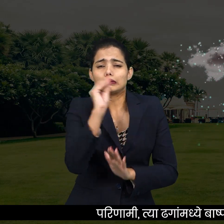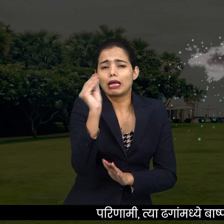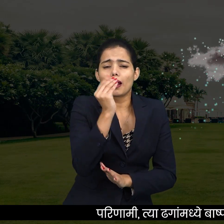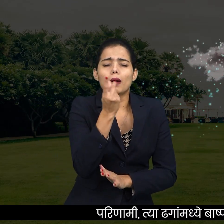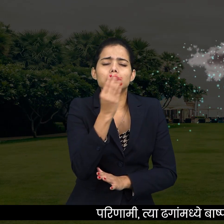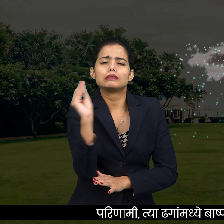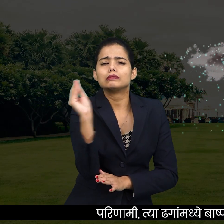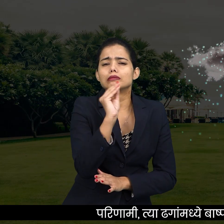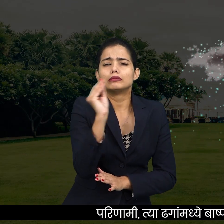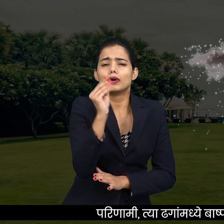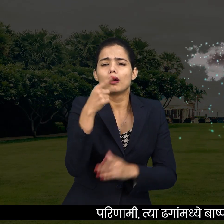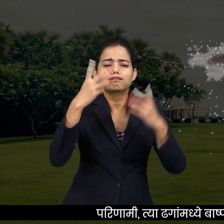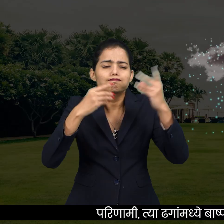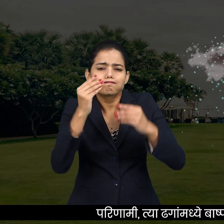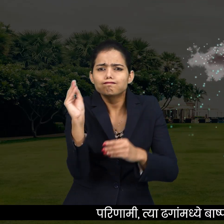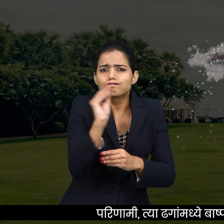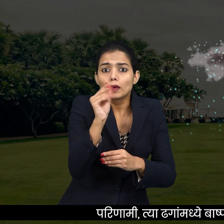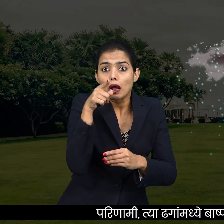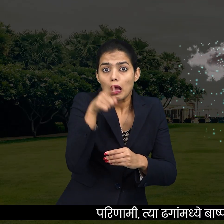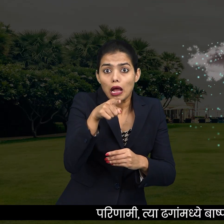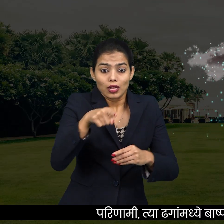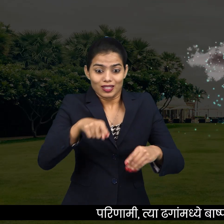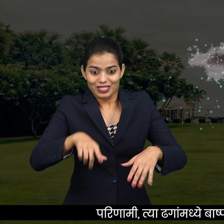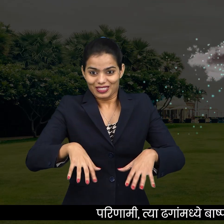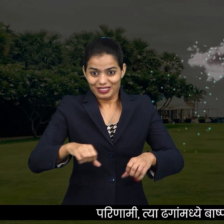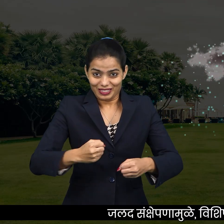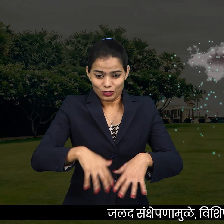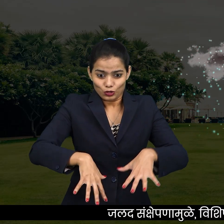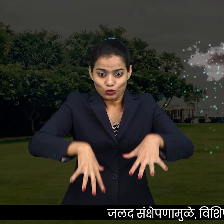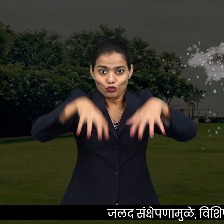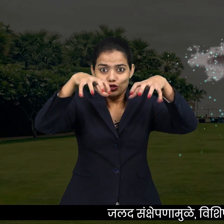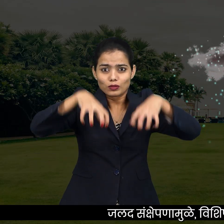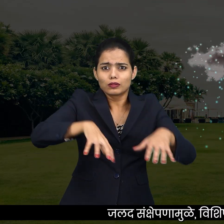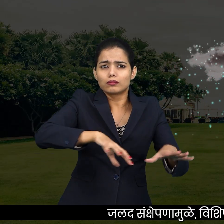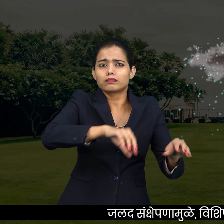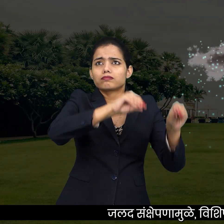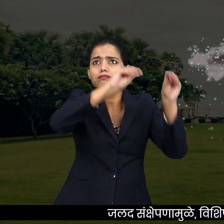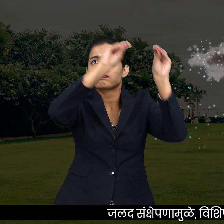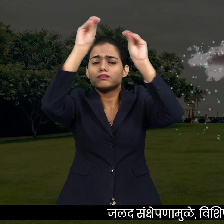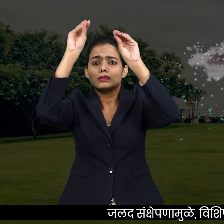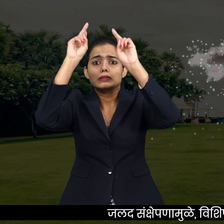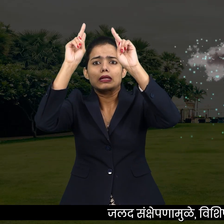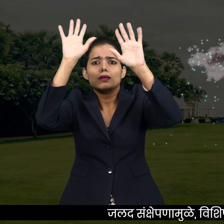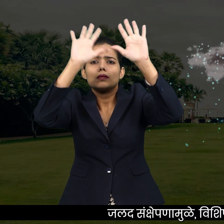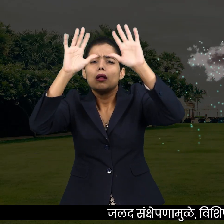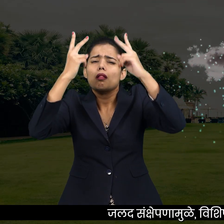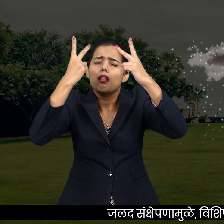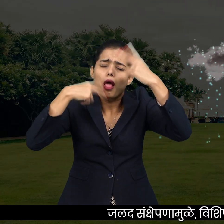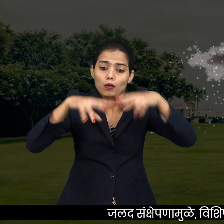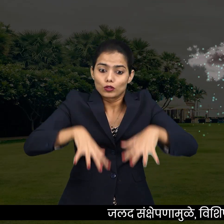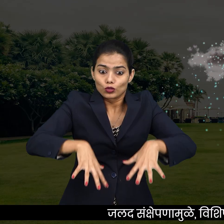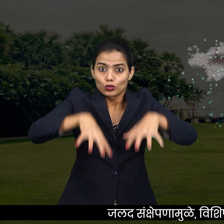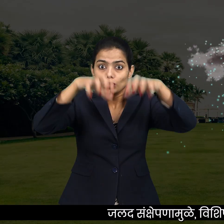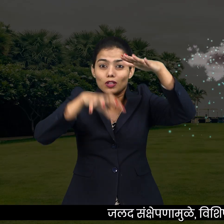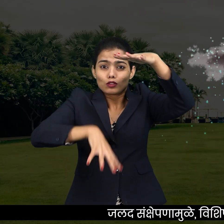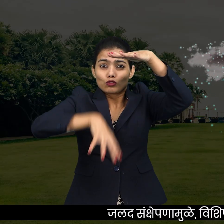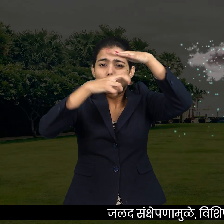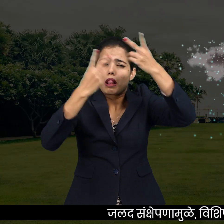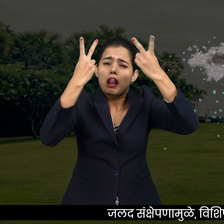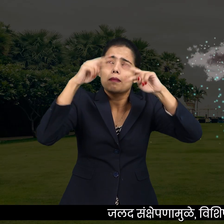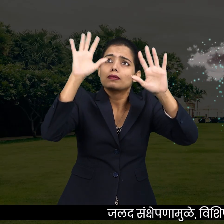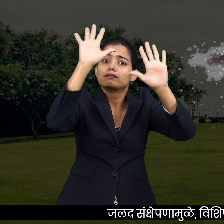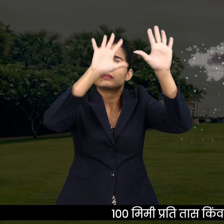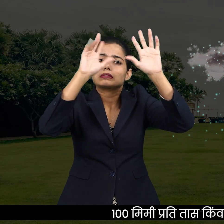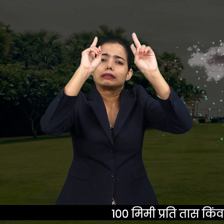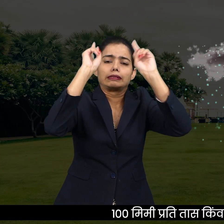परिणामी त्या ढगांमध्ये बाष्पाचे प्रमाण खूप जास्त होतो. जलद संक्षेपणामुळे विशिष्ट आणि